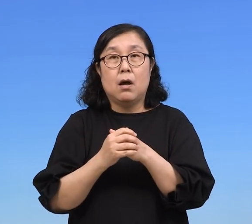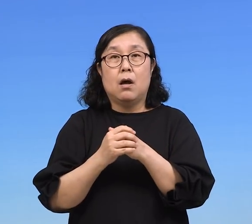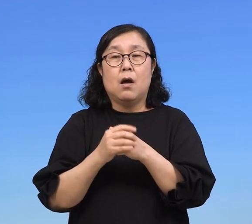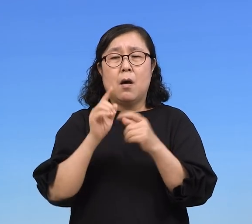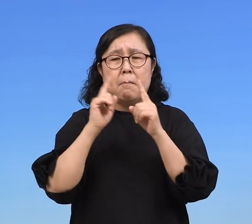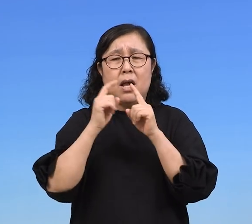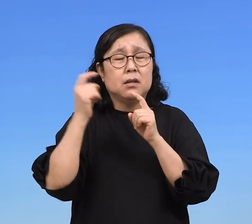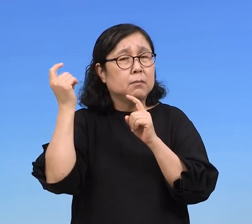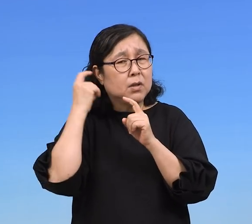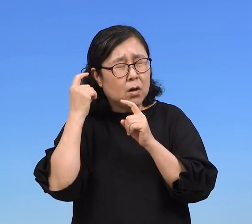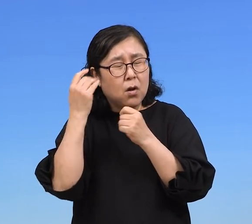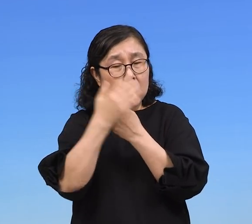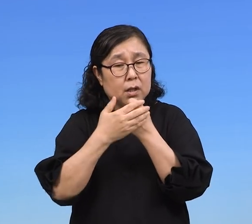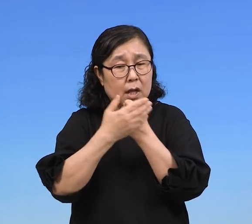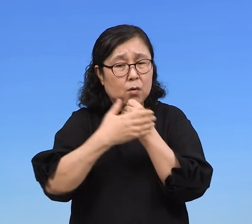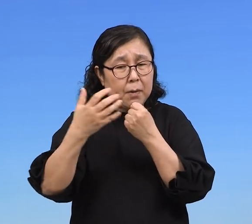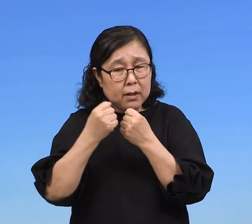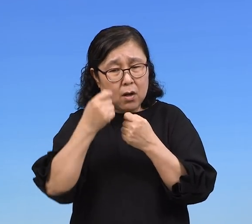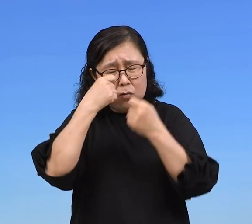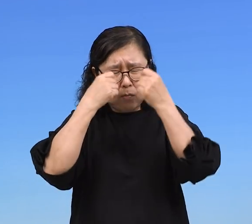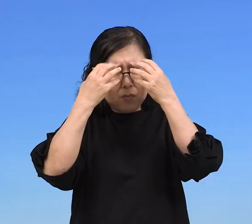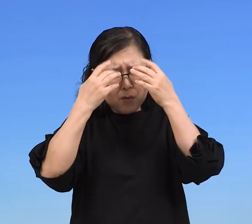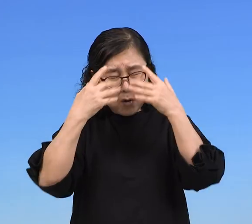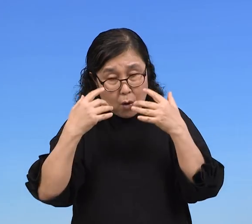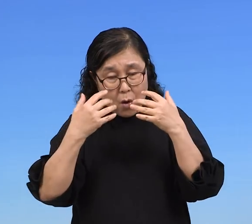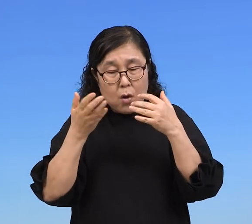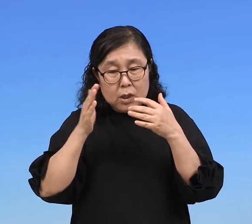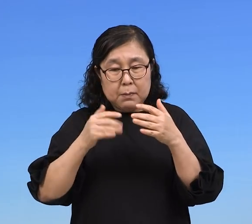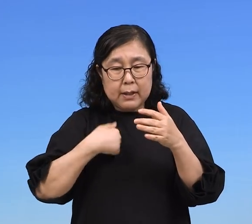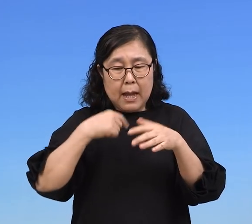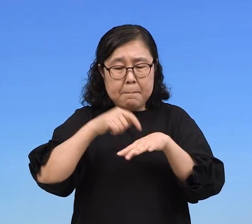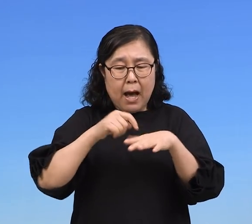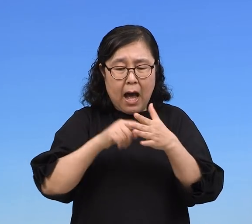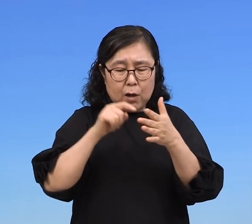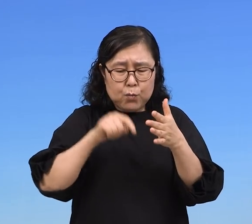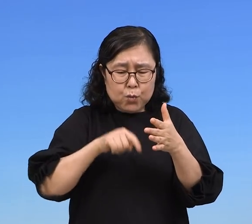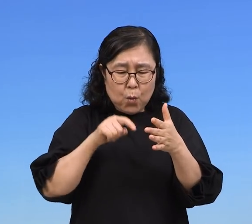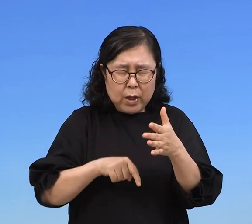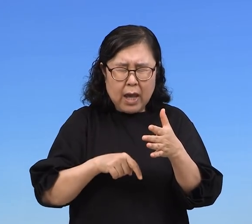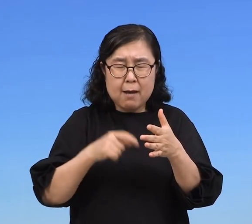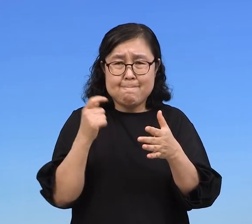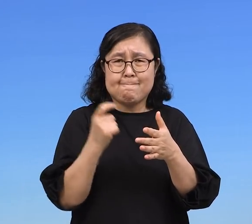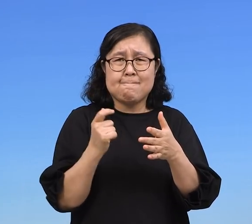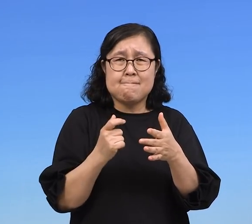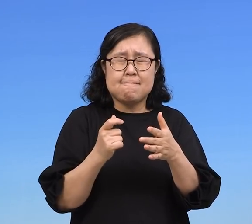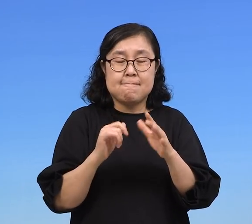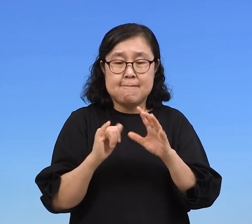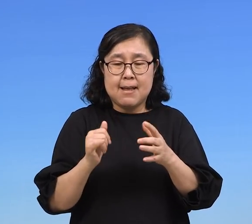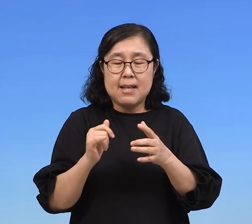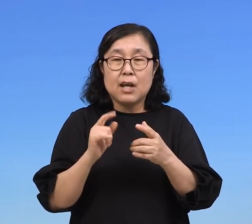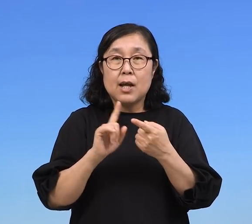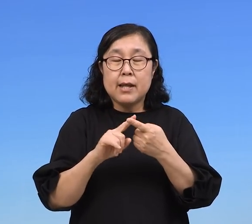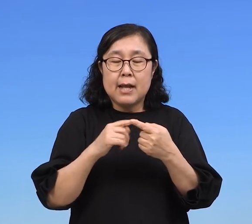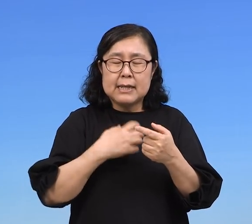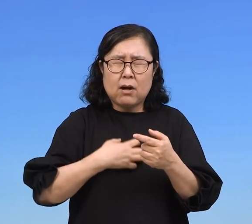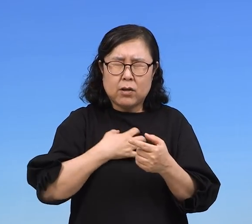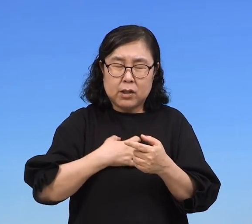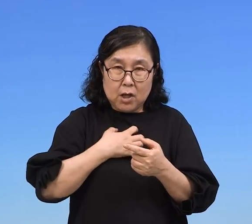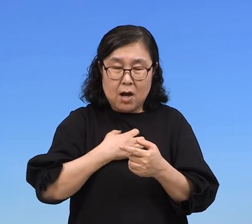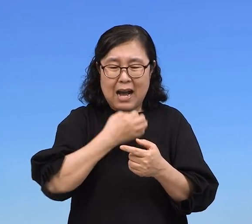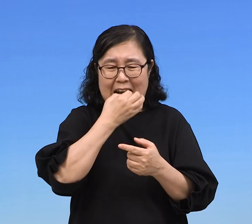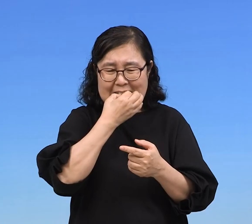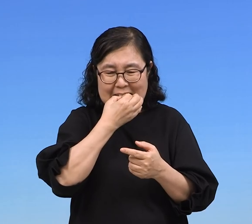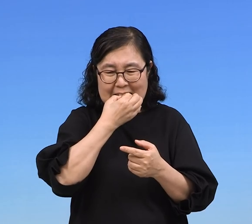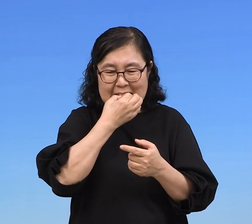은혜도 받아요. 눈물도 흘려요. 그러나 이미 내 내면에 굳어져 버린 세상의 염려와 재물의 유혹과